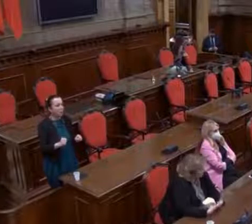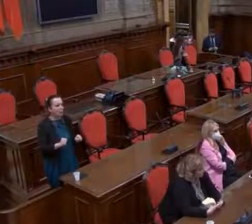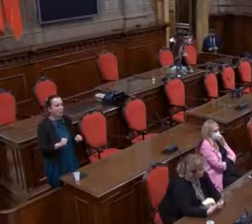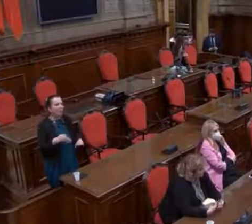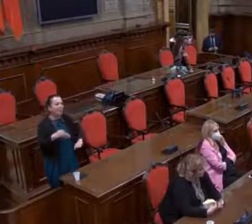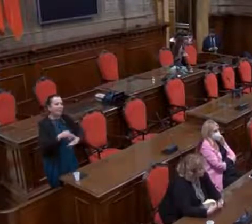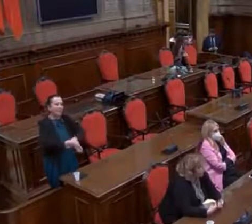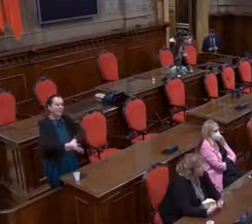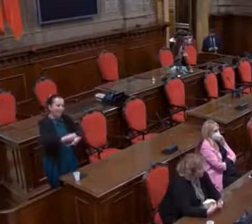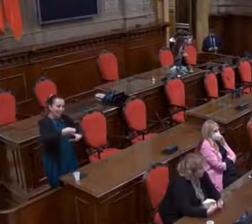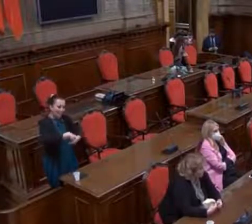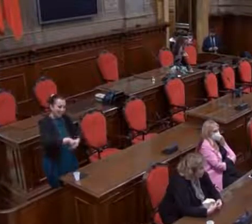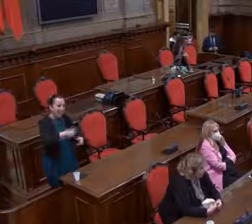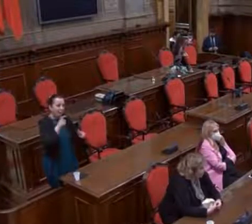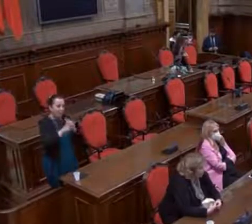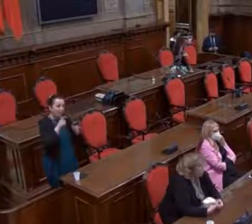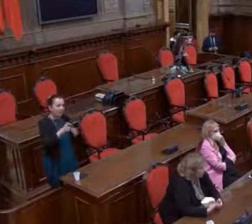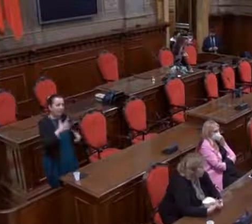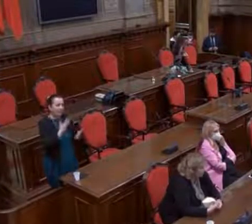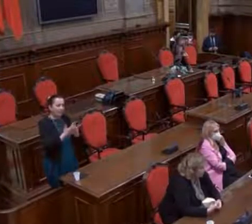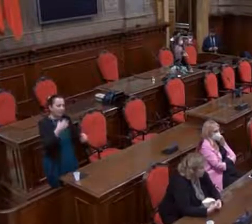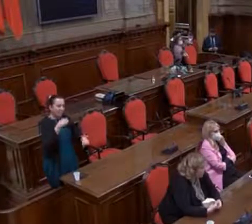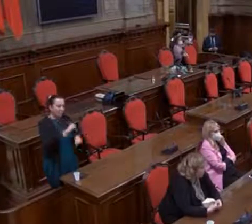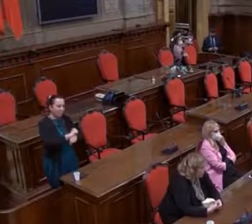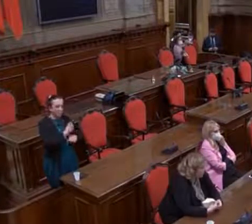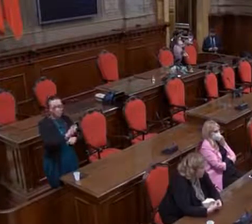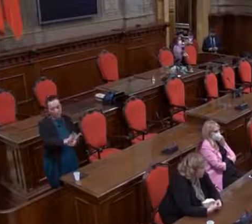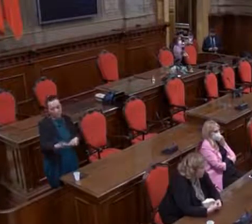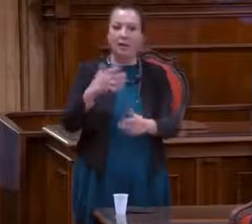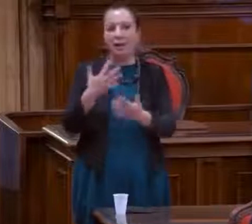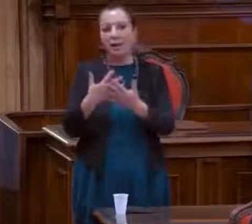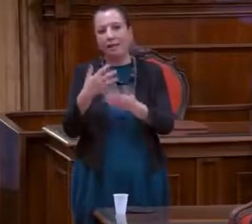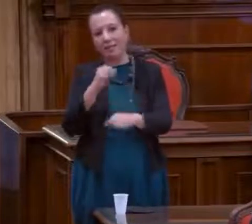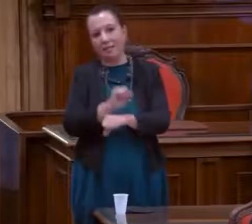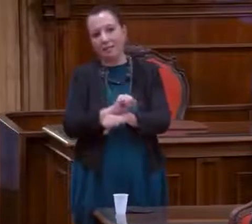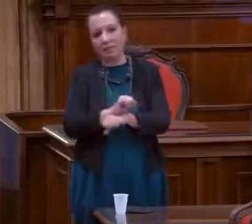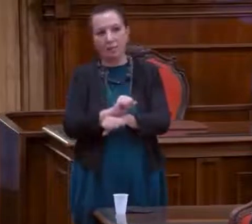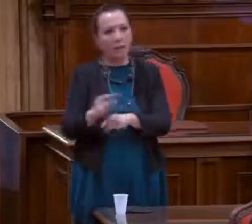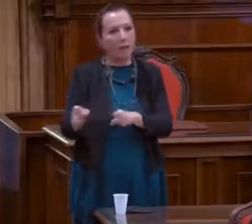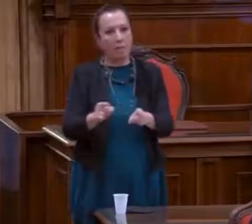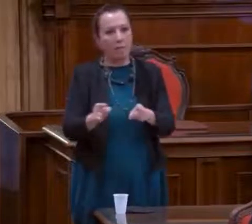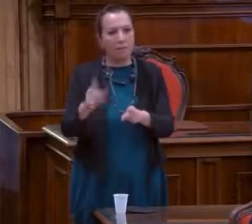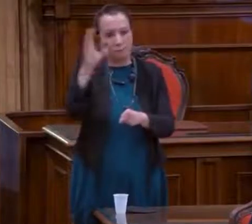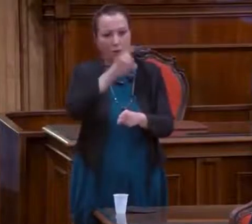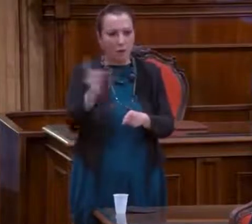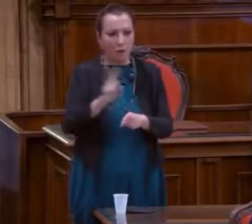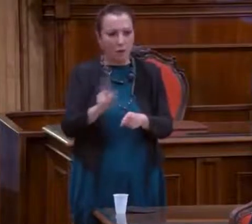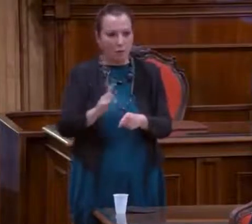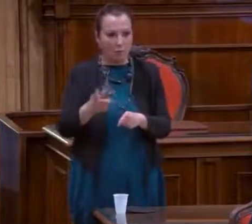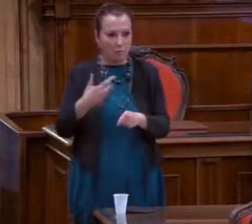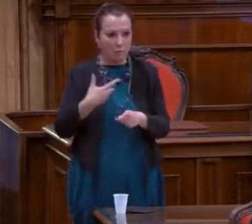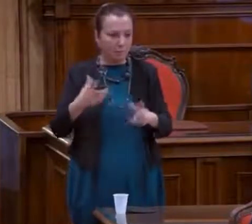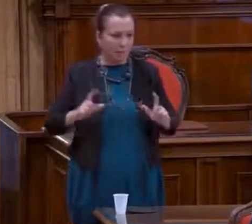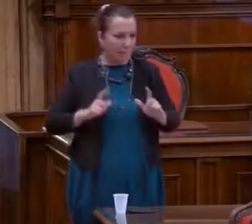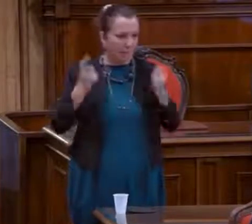entrare all'interno e parlare con i detenuti, con centinaia di detenuti. Lì per lì non hanno capito e si sono armati di tutto. Quando